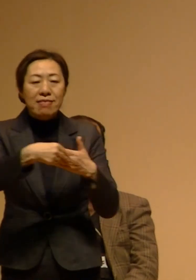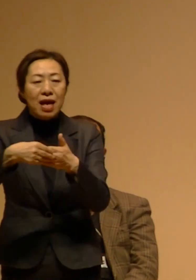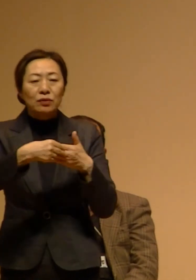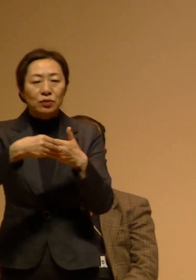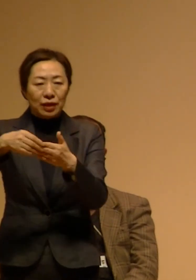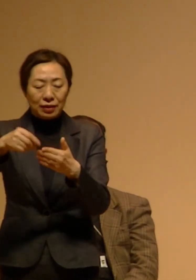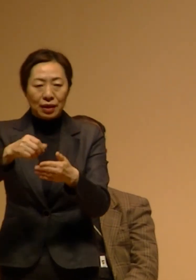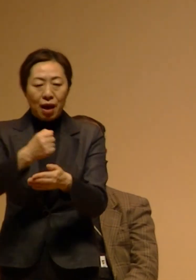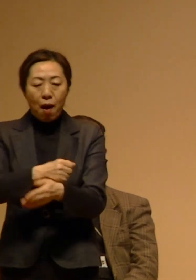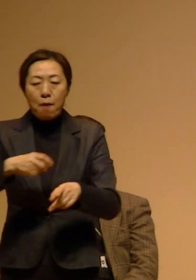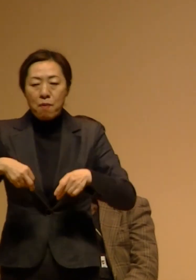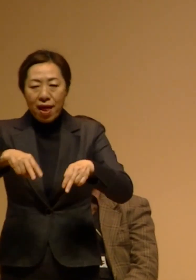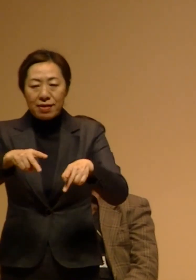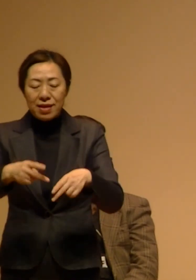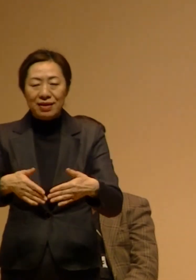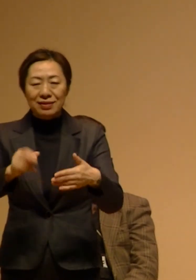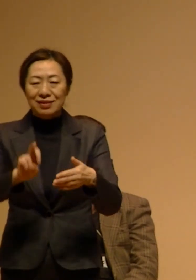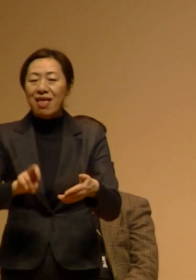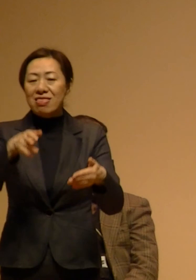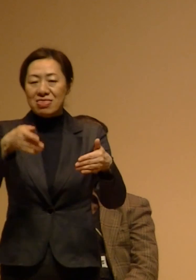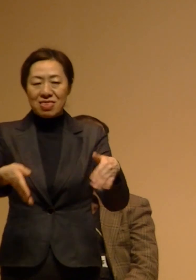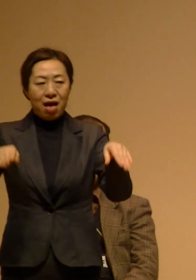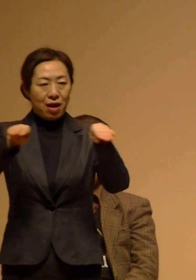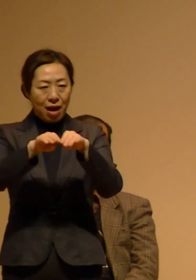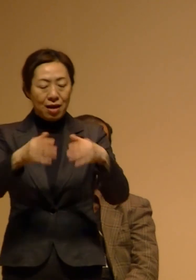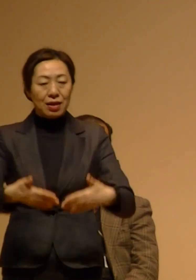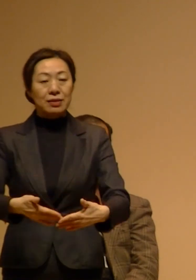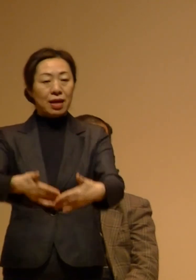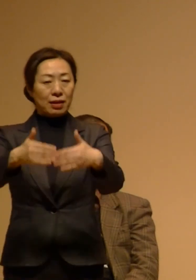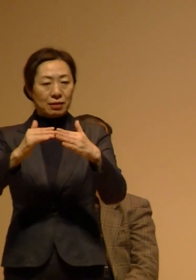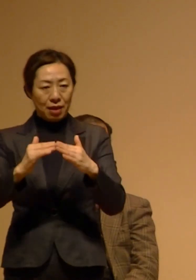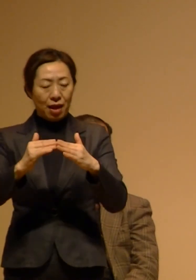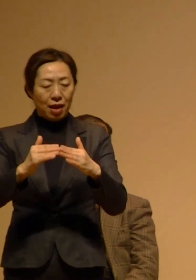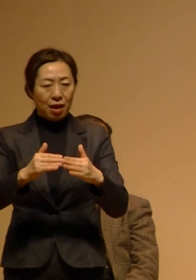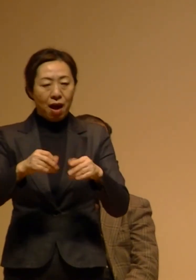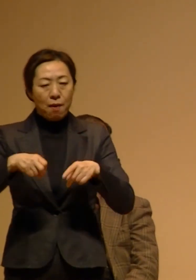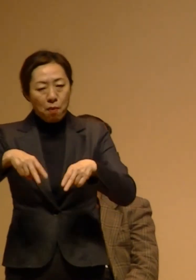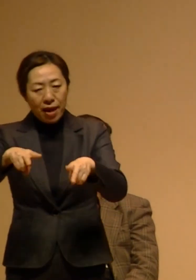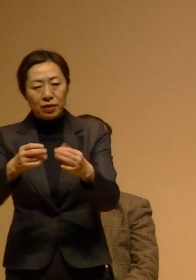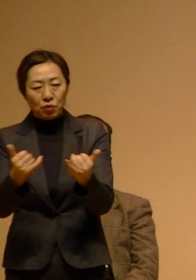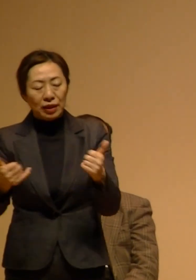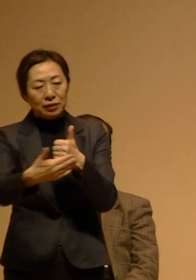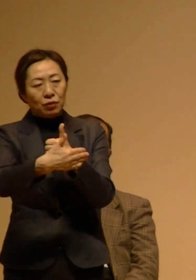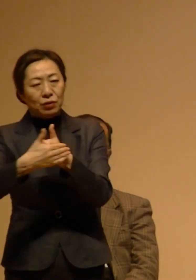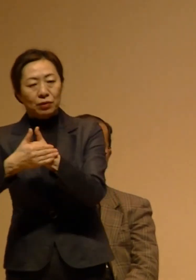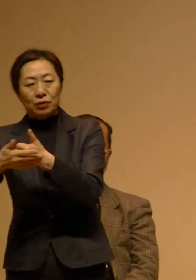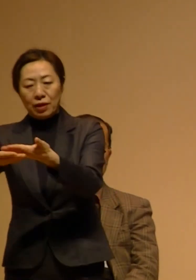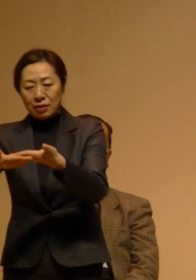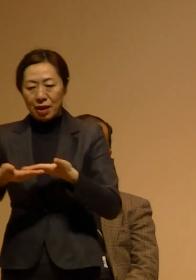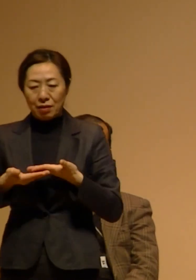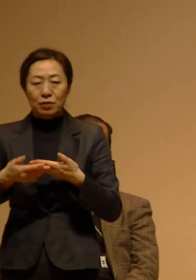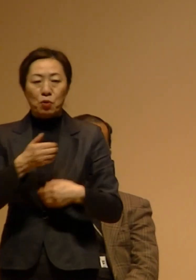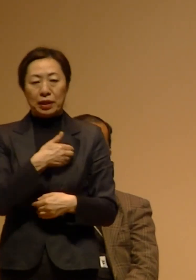センターが立ち上がり、多くの方々にボランティアのお手伝いをいただくことができるようになりました。